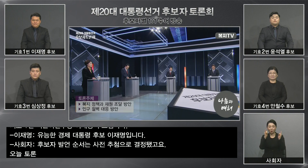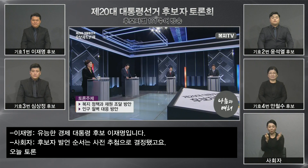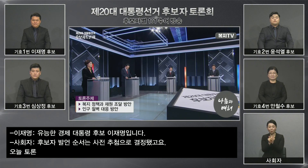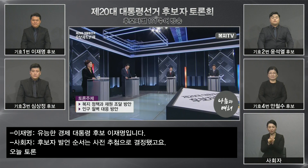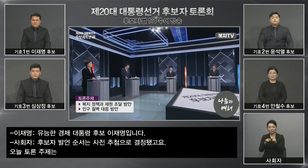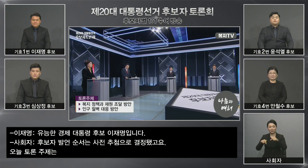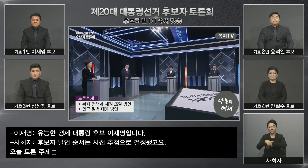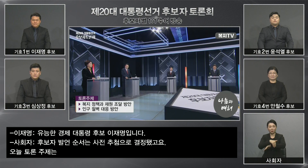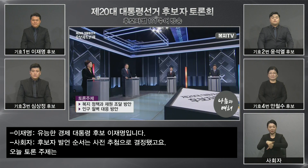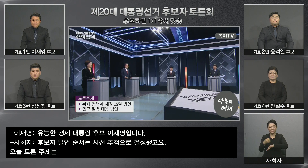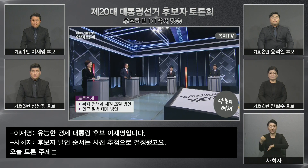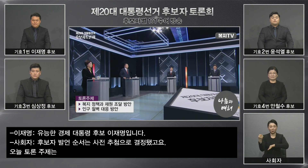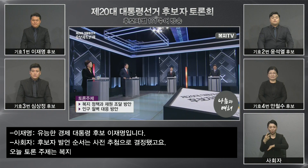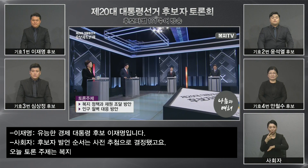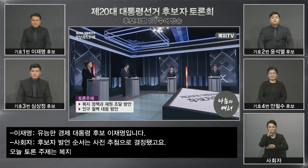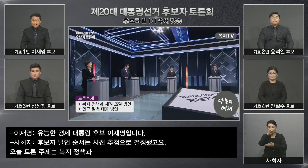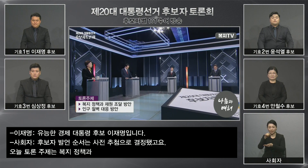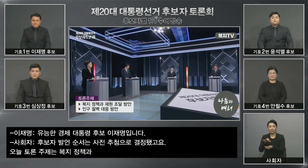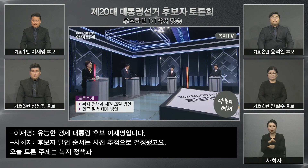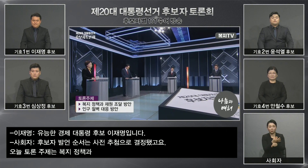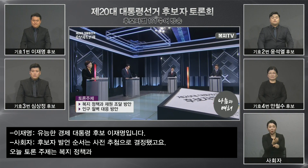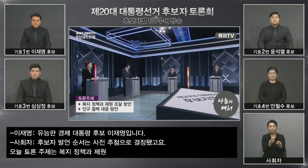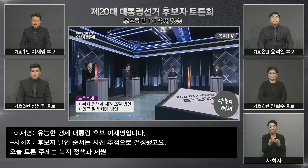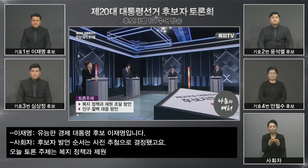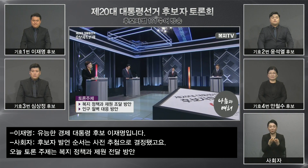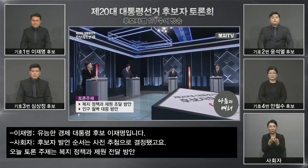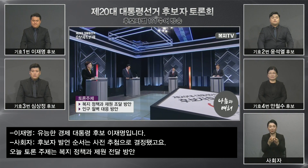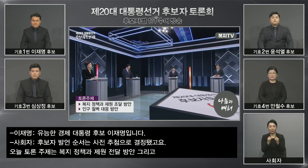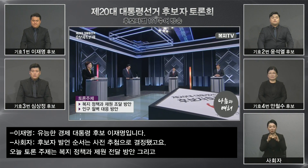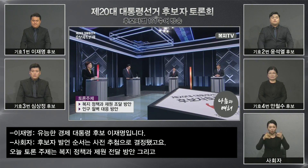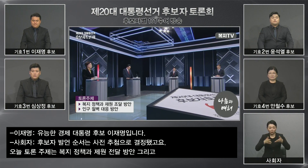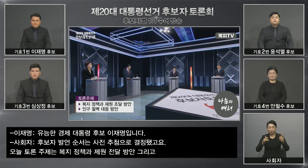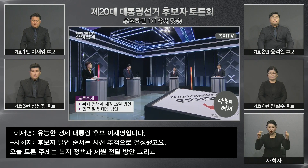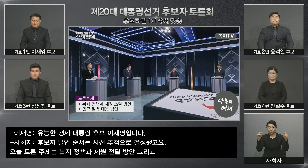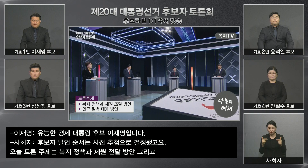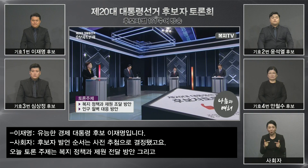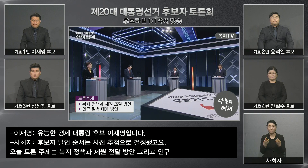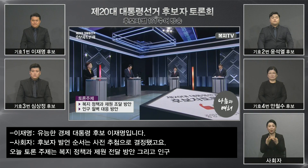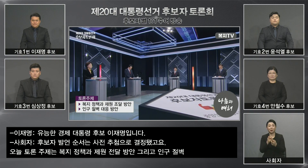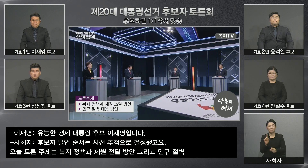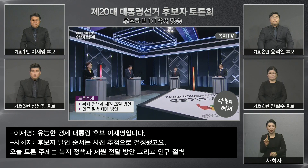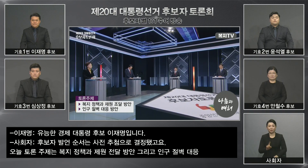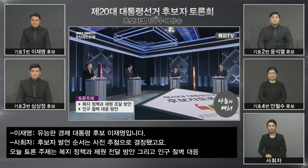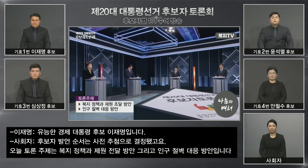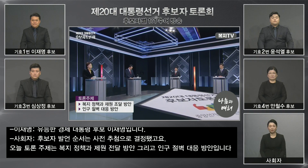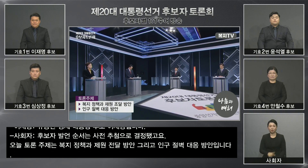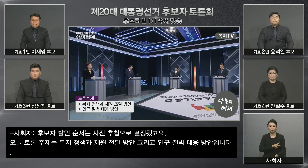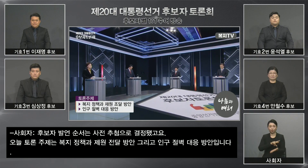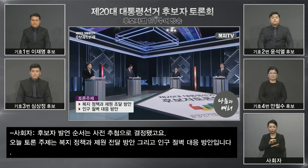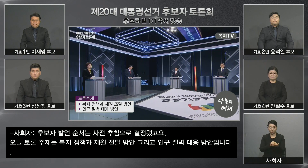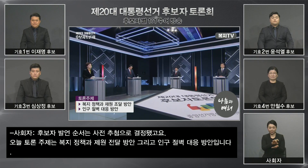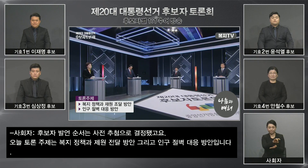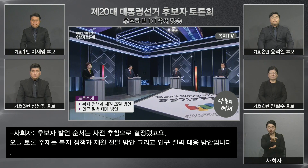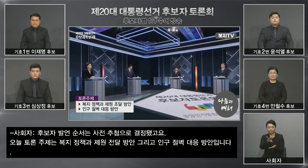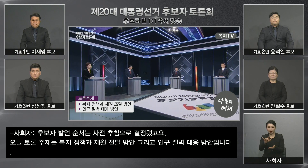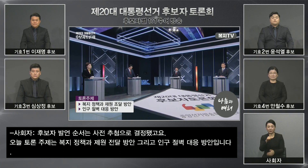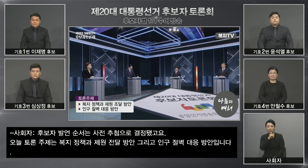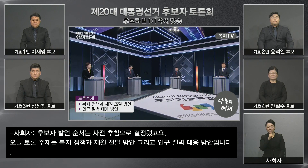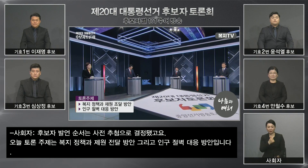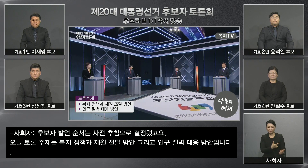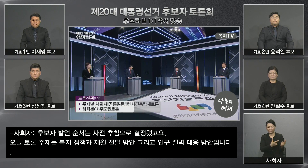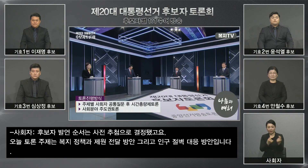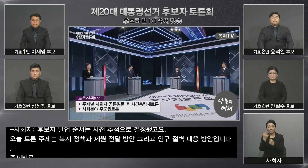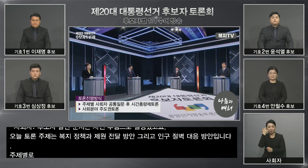정책과 재원 조달 방안 그리고 인구 절벽 대응 방안입니다. 주제별로 사회자 공통